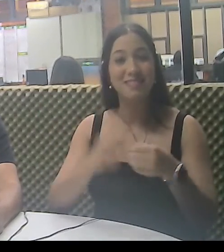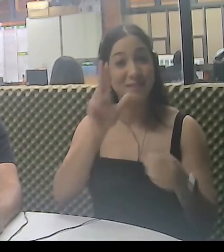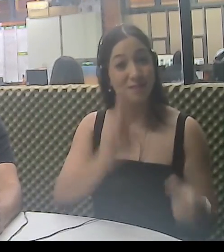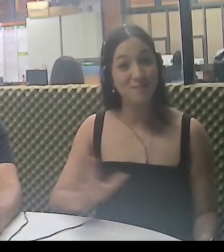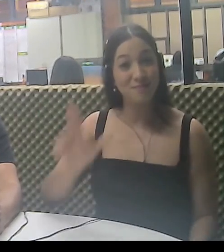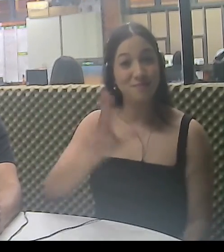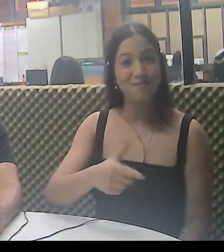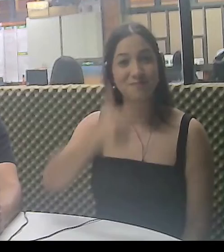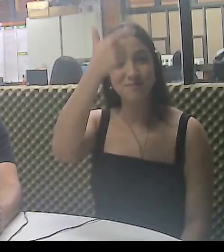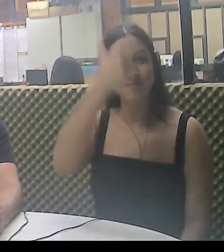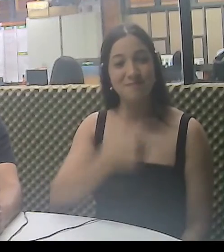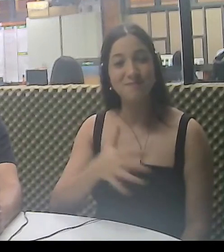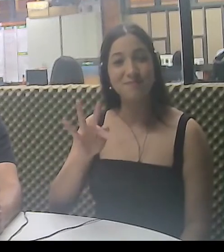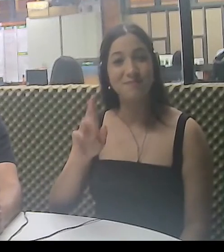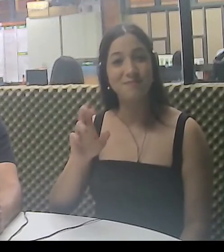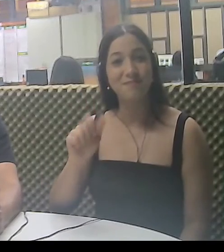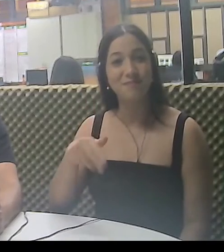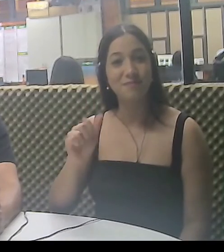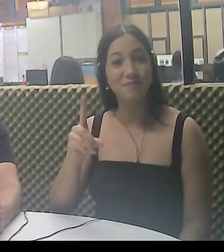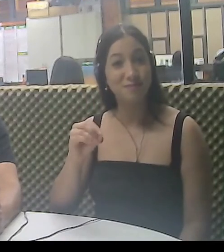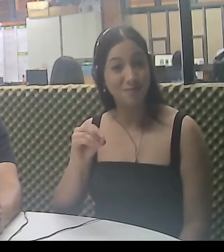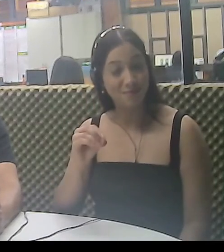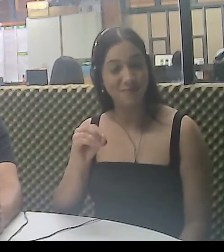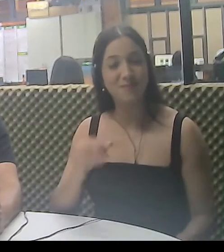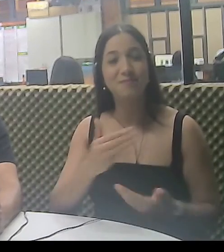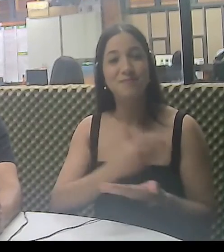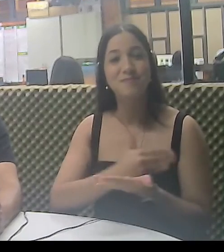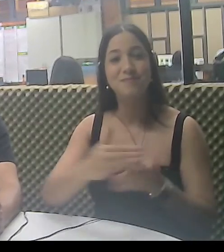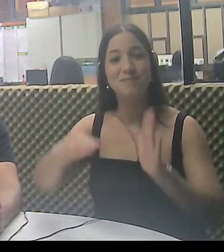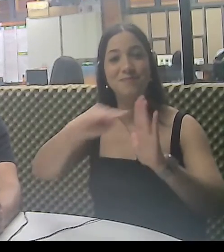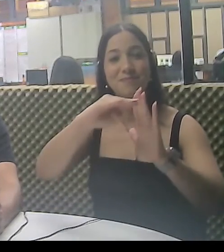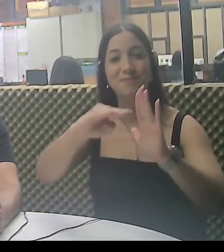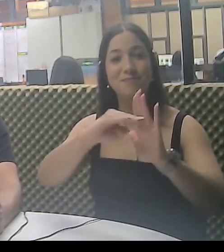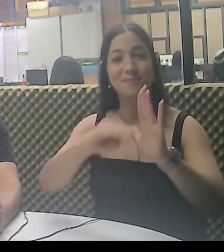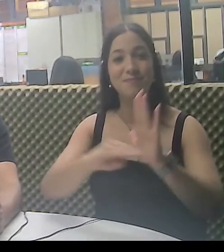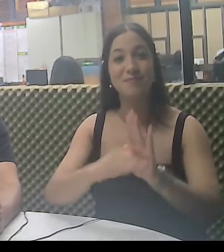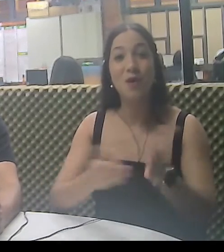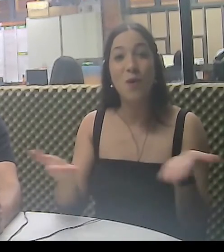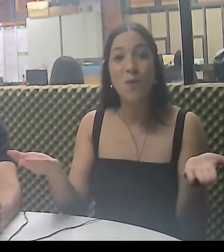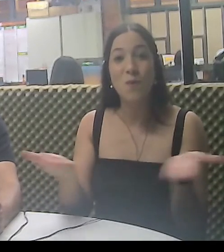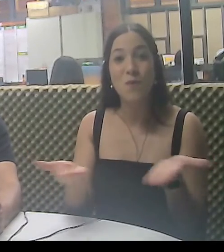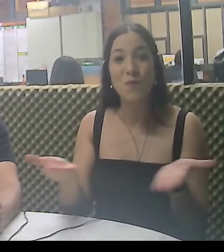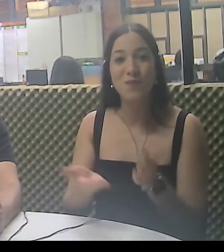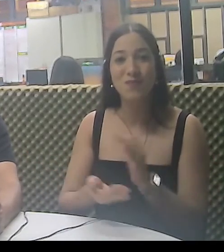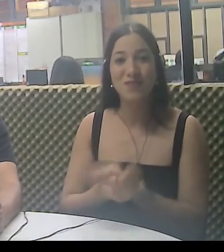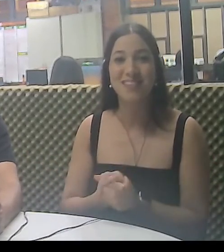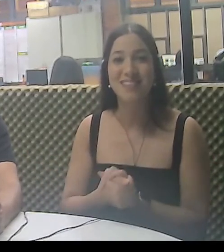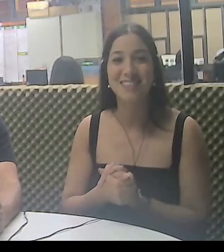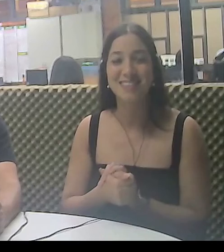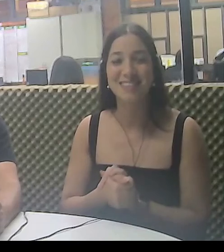fato acontece em Uberlândia. Eu sou o Fernando Cássio. Começamos com os destaques da edição de hoje.